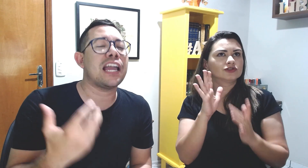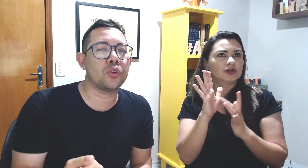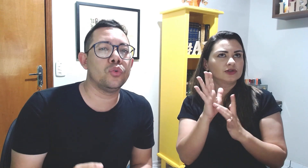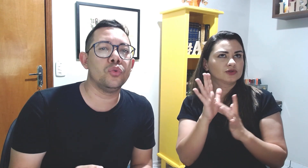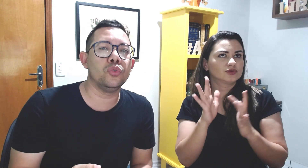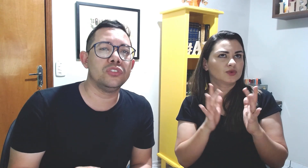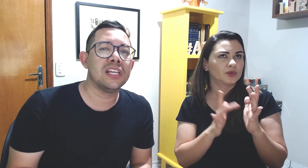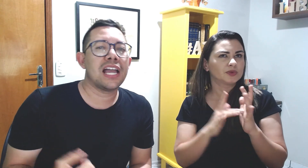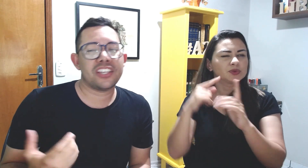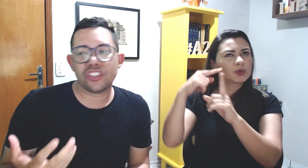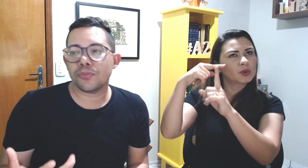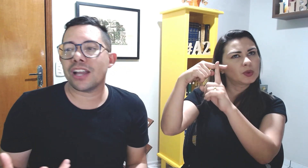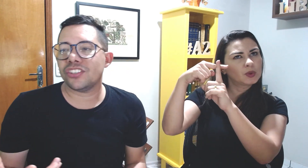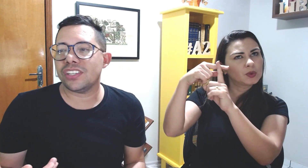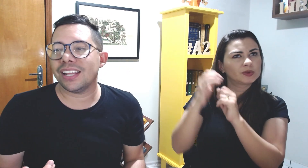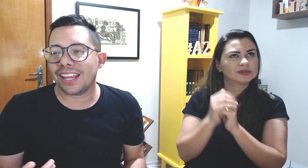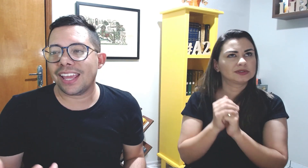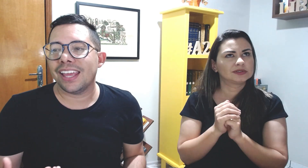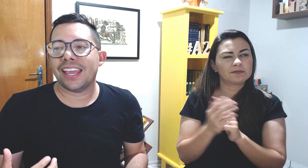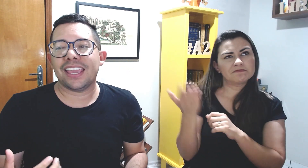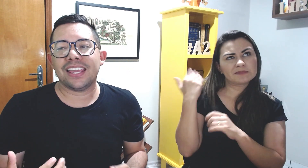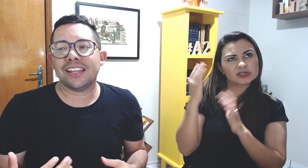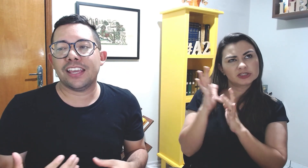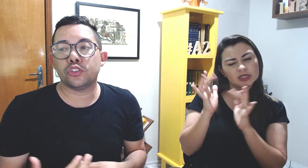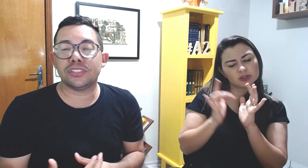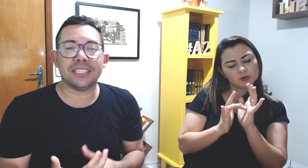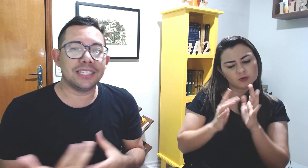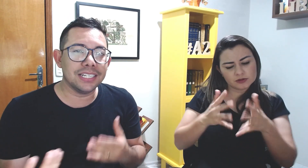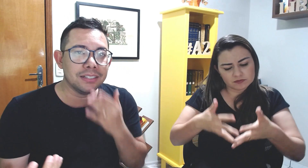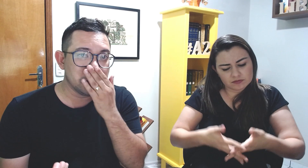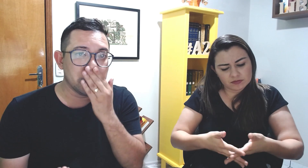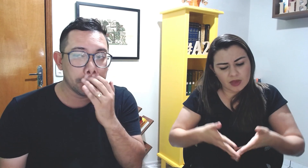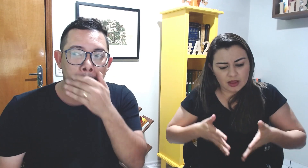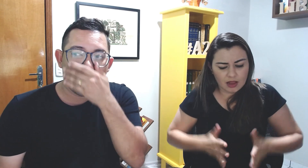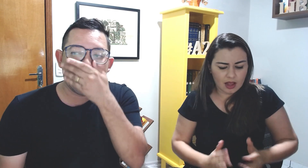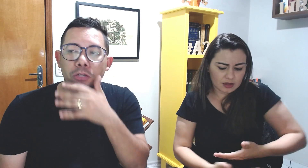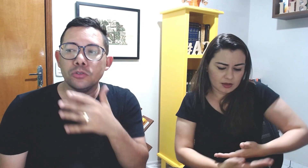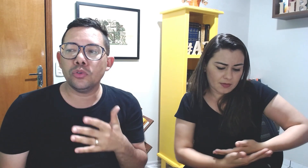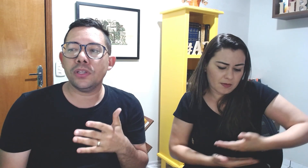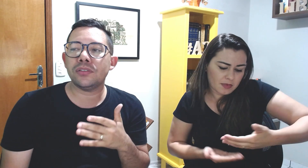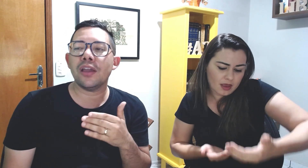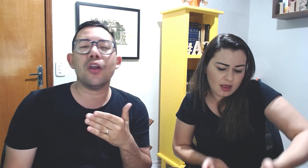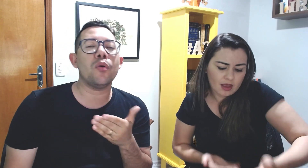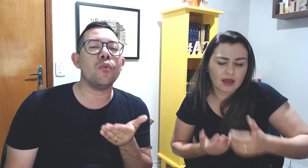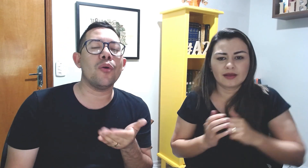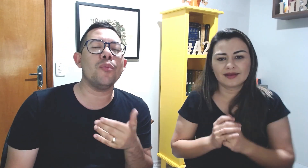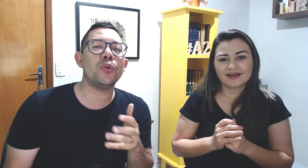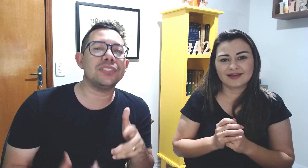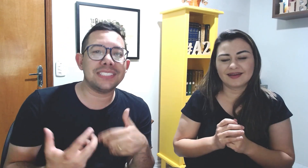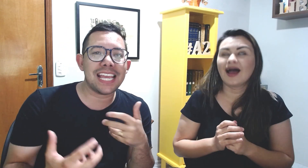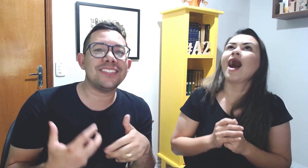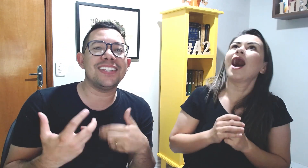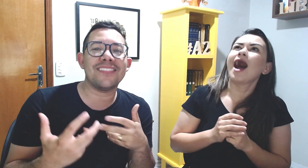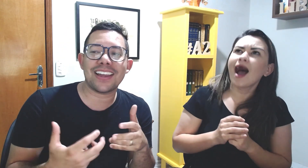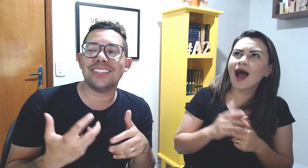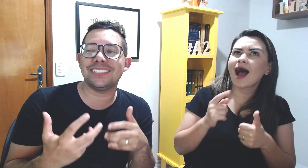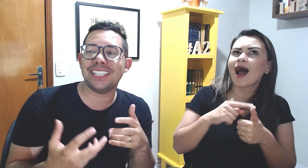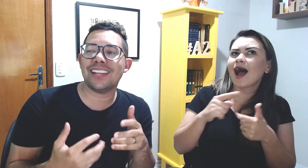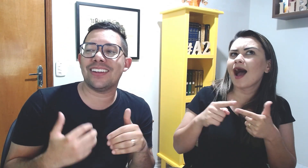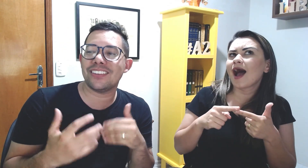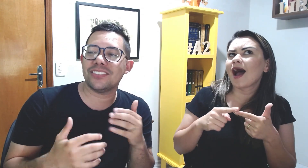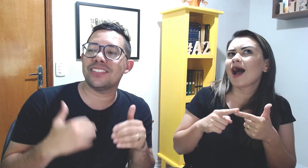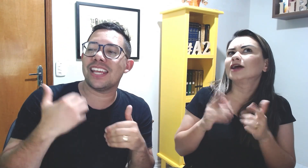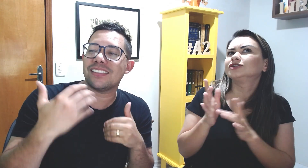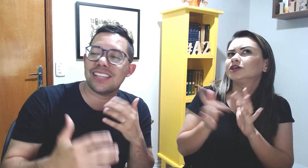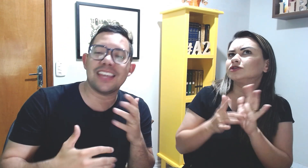ele na cruz, a gente imagina, né, ele ressuscitando. Então, tudo isso é um processo que vai